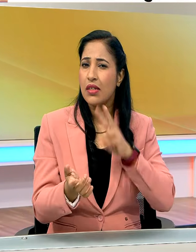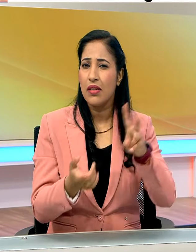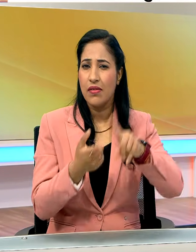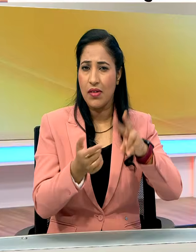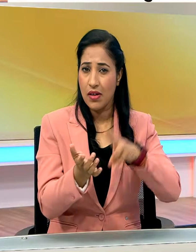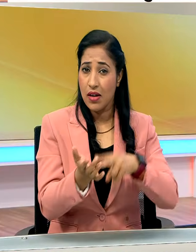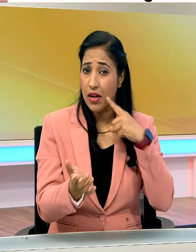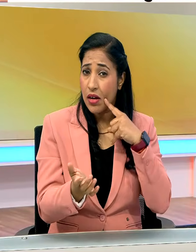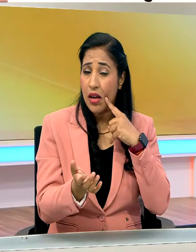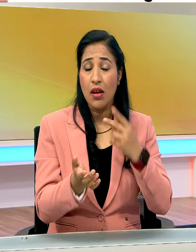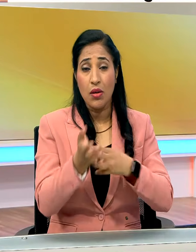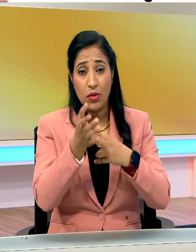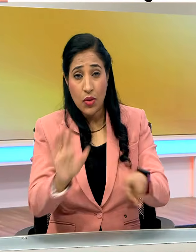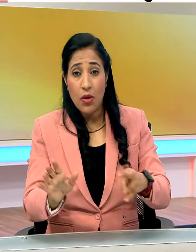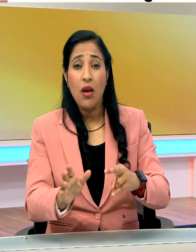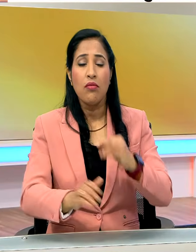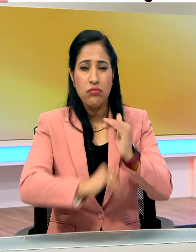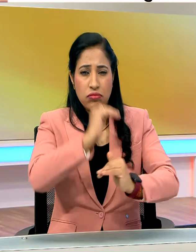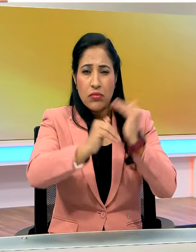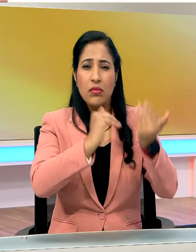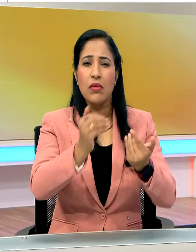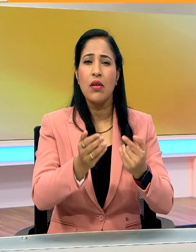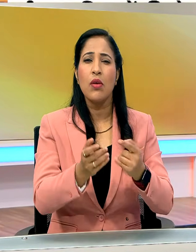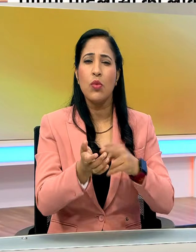प्रगति, प्रकृति और संस्कृति की त्रिवेणी